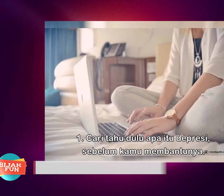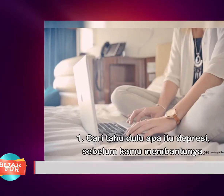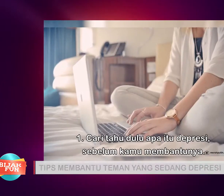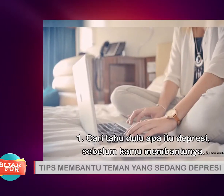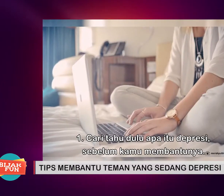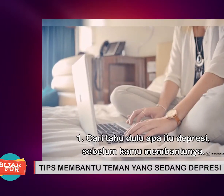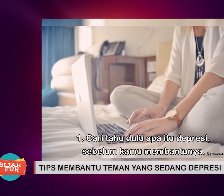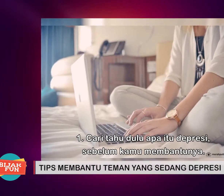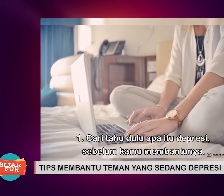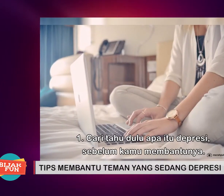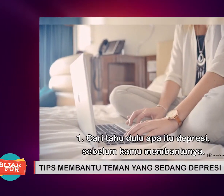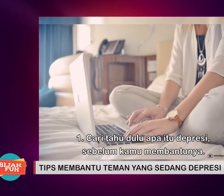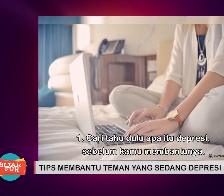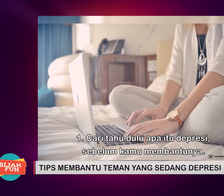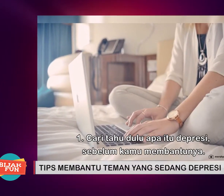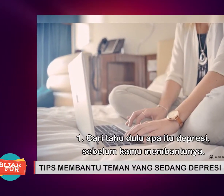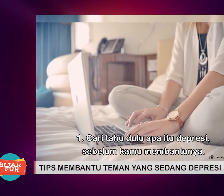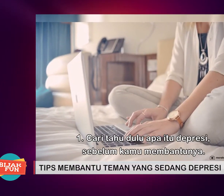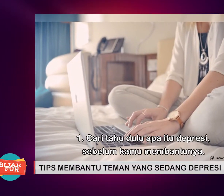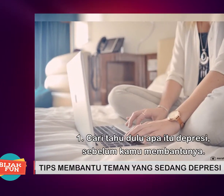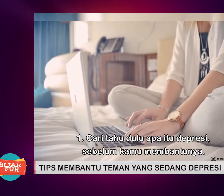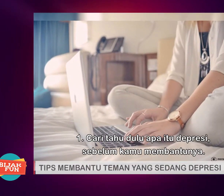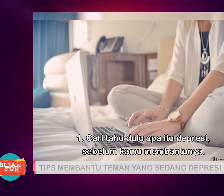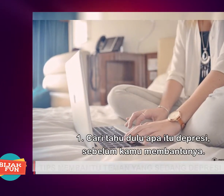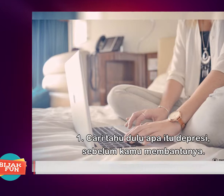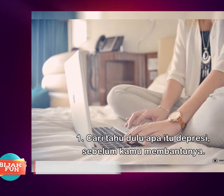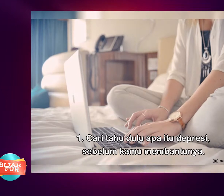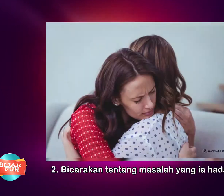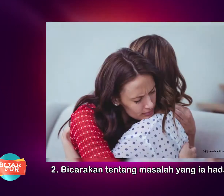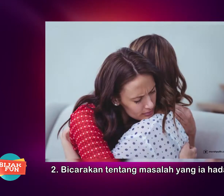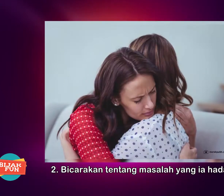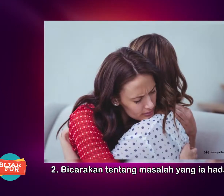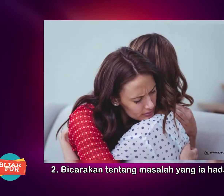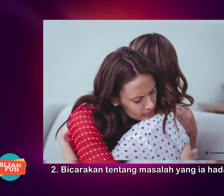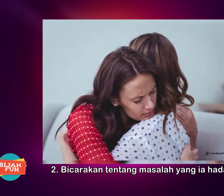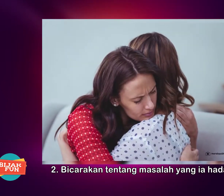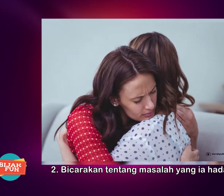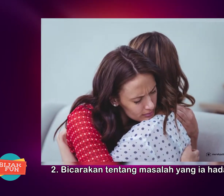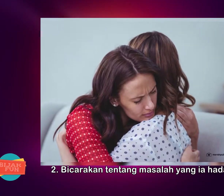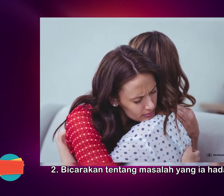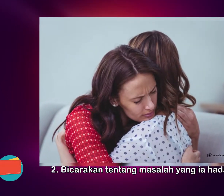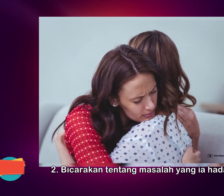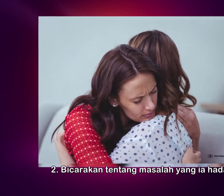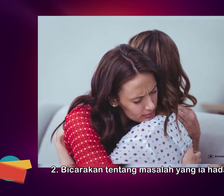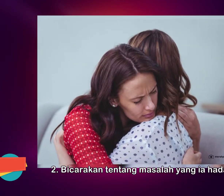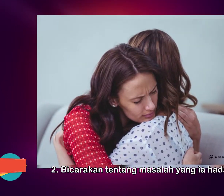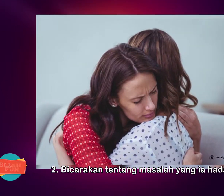1. Cari tahu dulu apa itu depresi sebelum kamu membantunya. 2. Bicarakan tentang masalah yang ia hadapi.